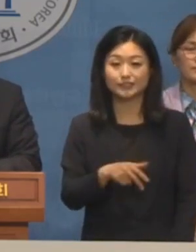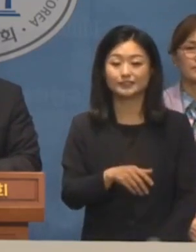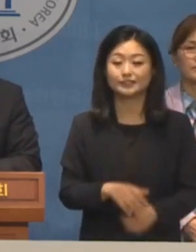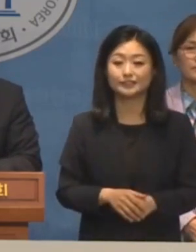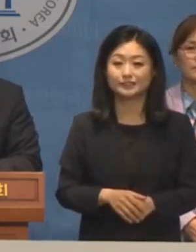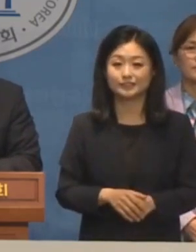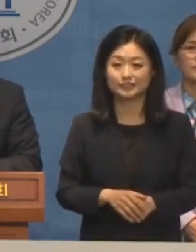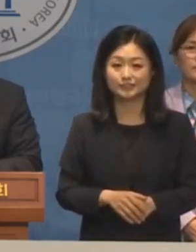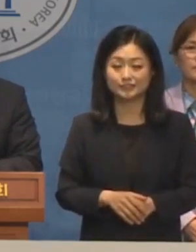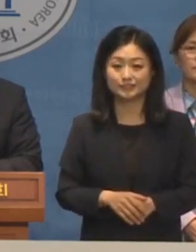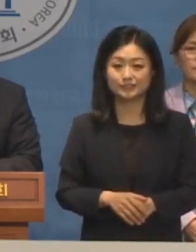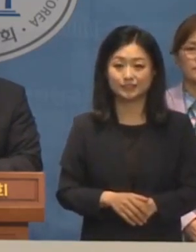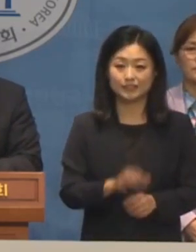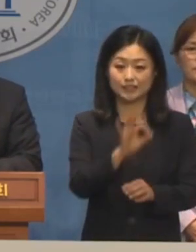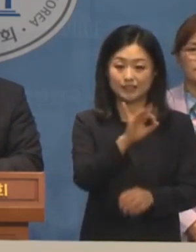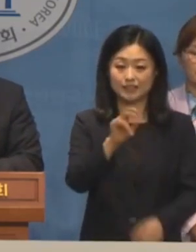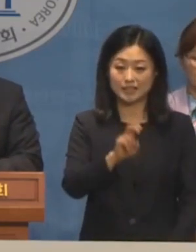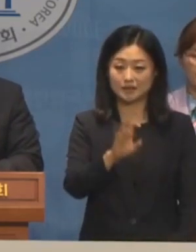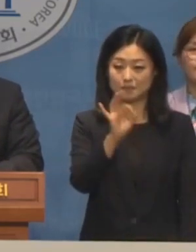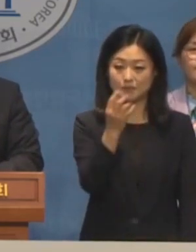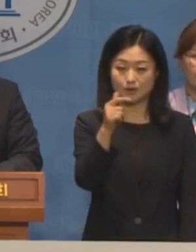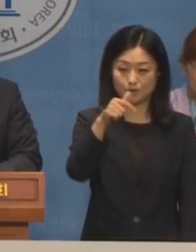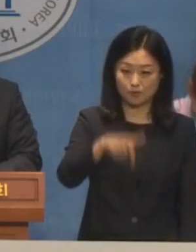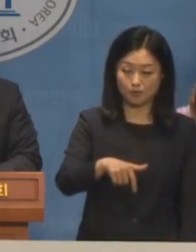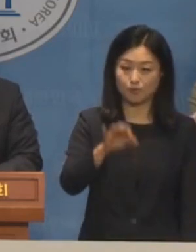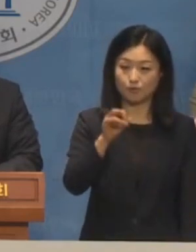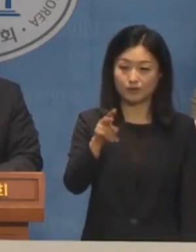야당 간사를 맡고 계신 이모경 의원님 모셨습니다.